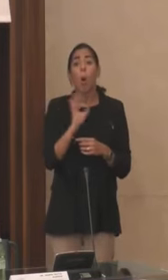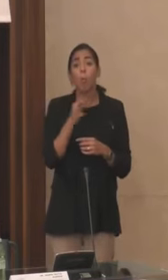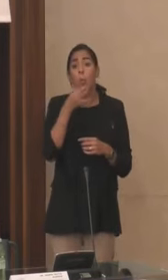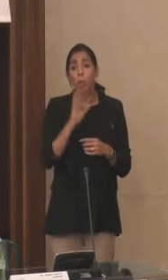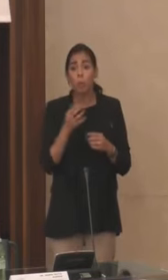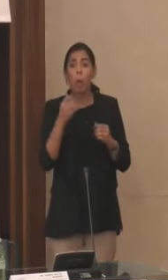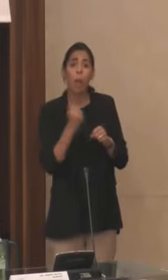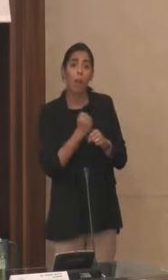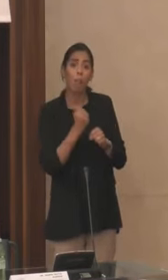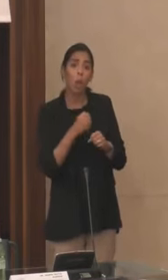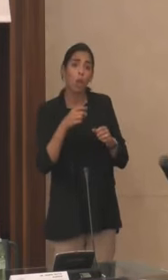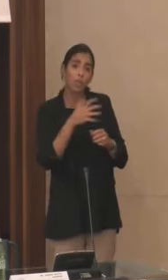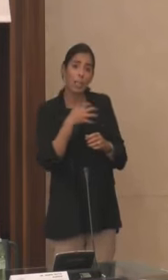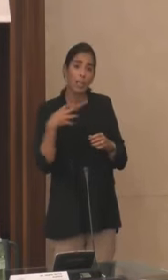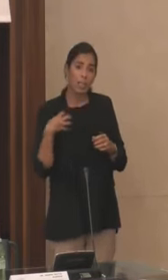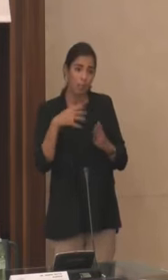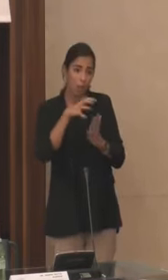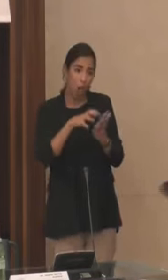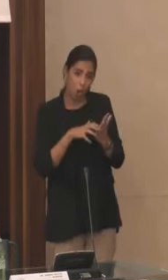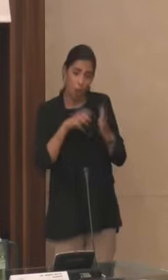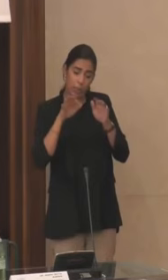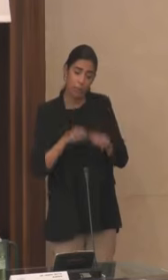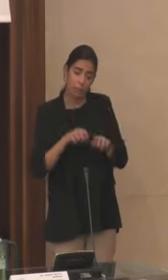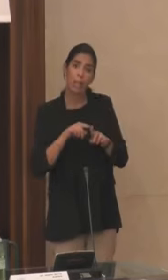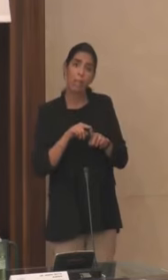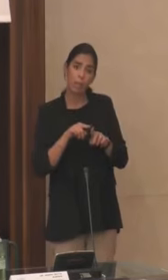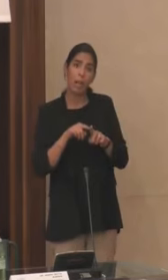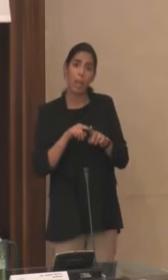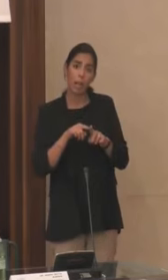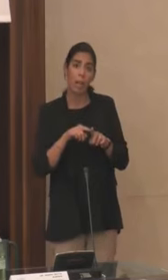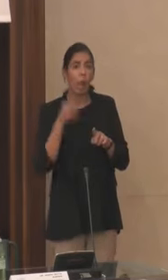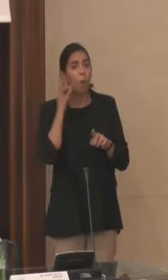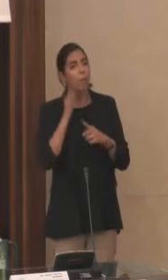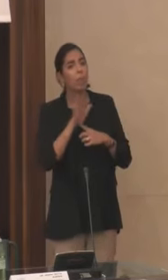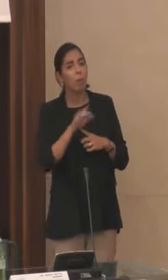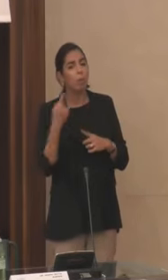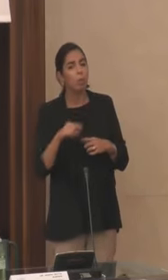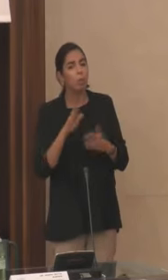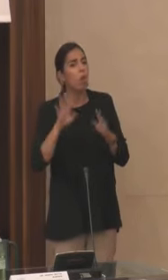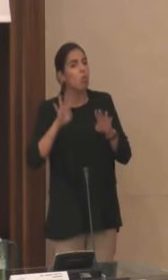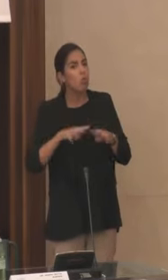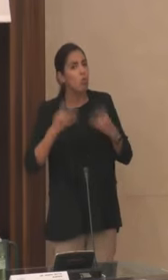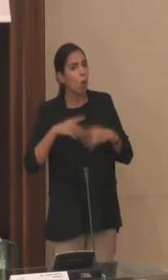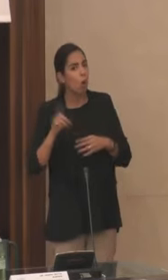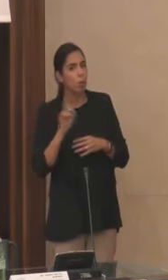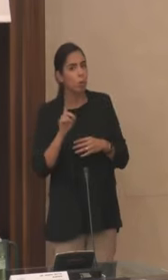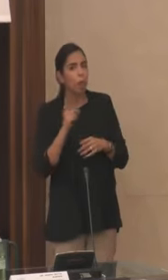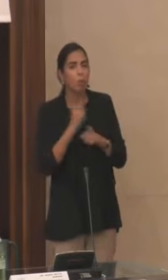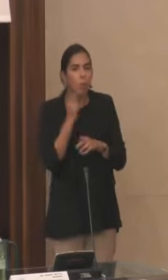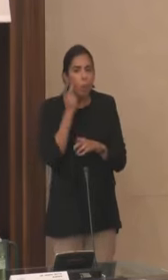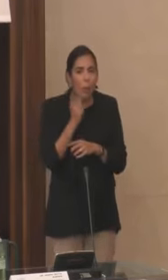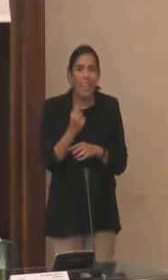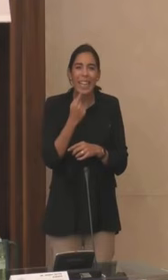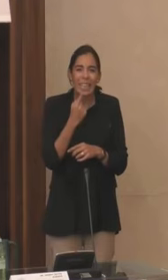funziona. Non bisogna leggere l'abstract, non bisogna leggere le conclusioni, bisogna leggere tutto, bisogna leggere i nomi di chi ha voluto quel lavoro. Magari